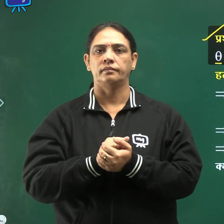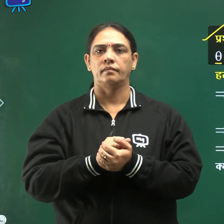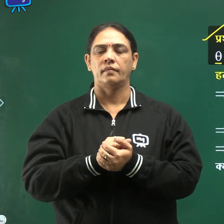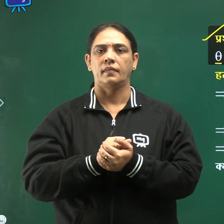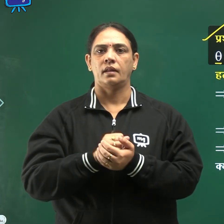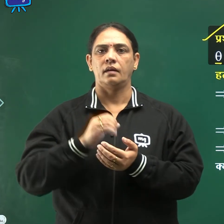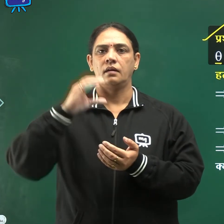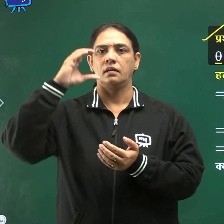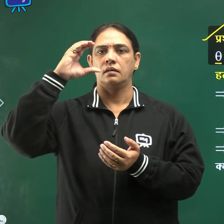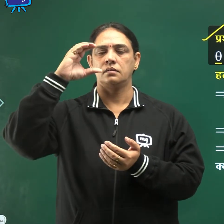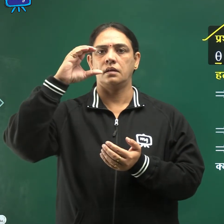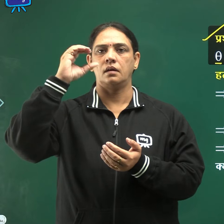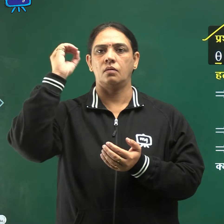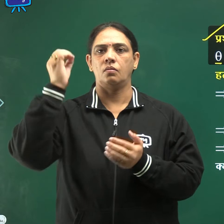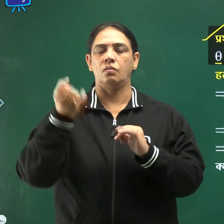cos स्क्वायर थीटा